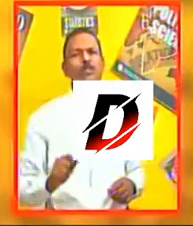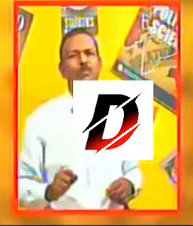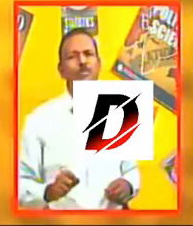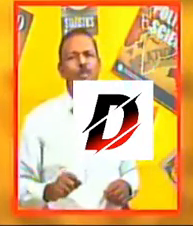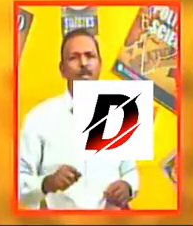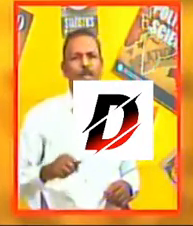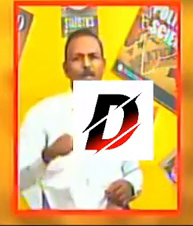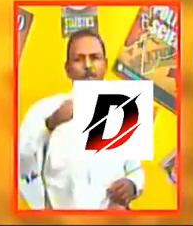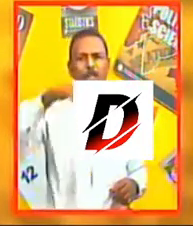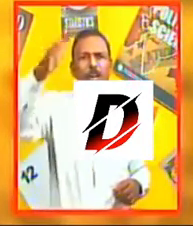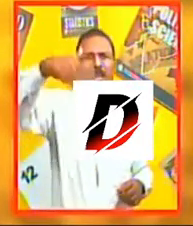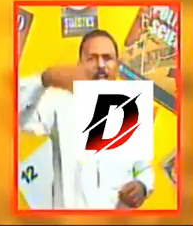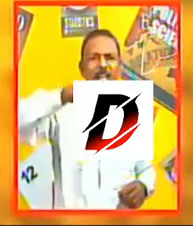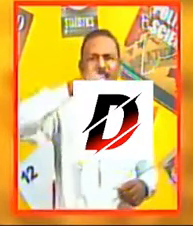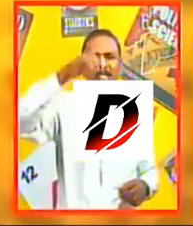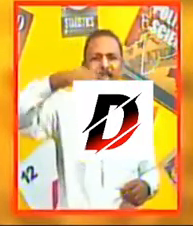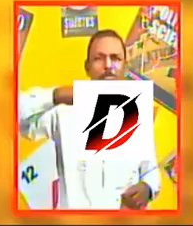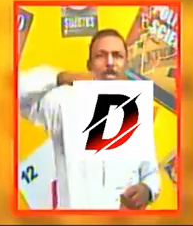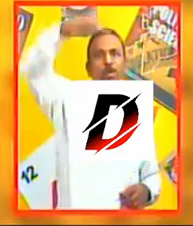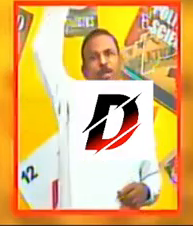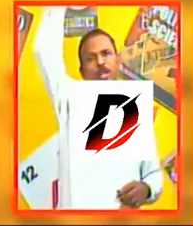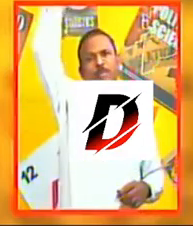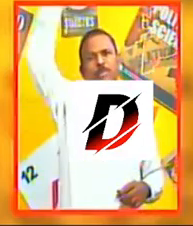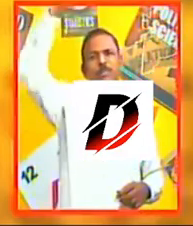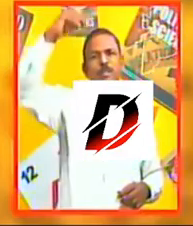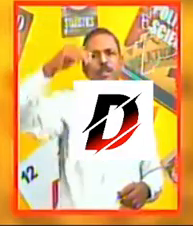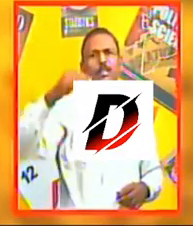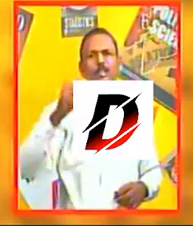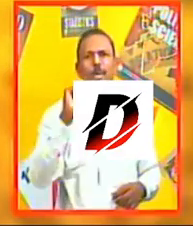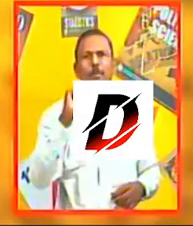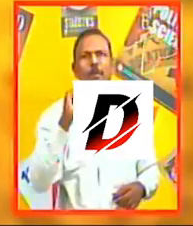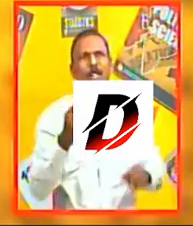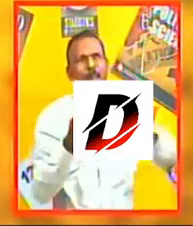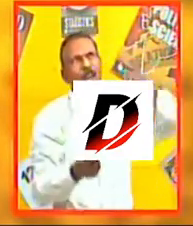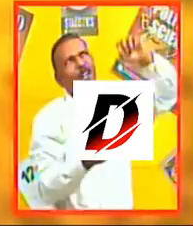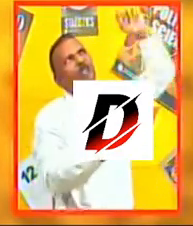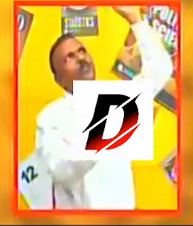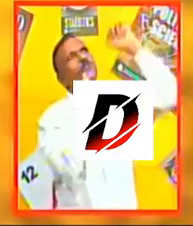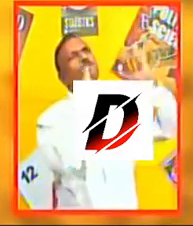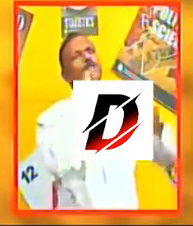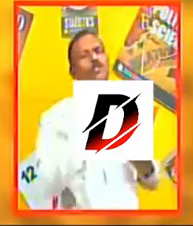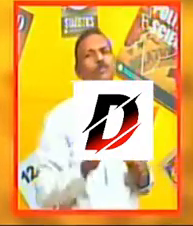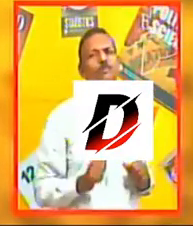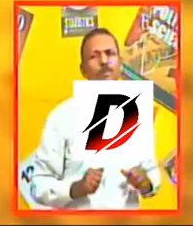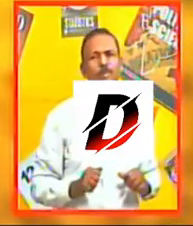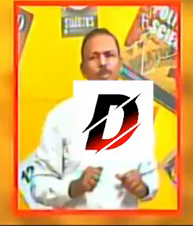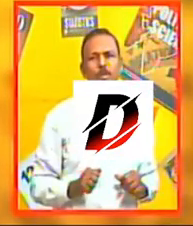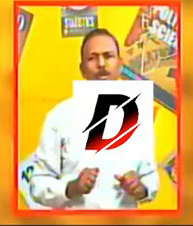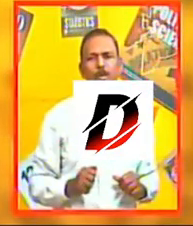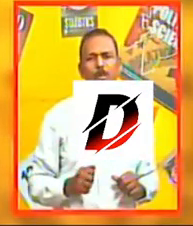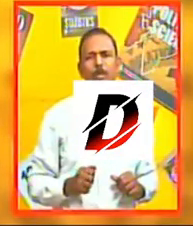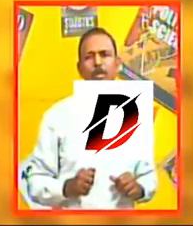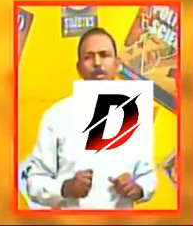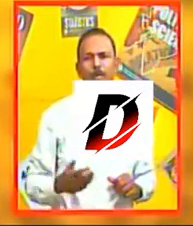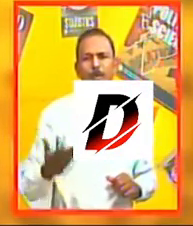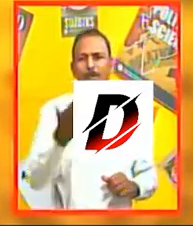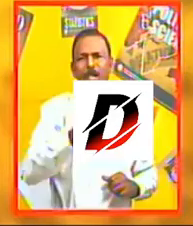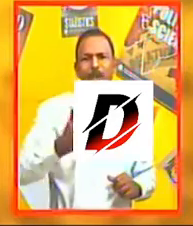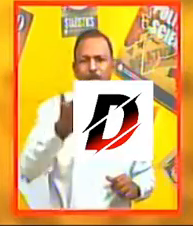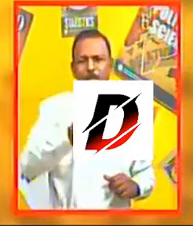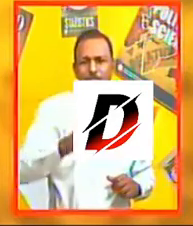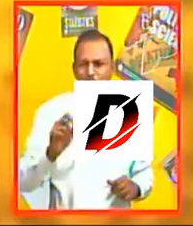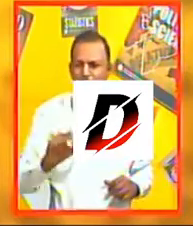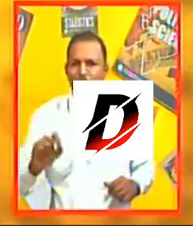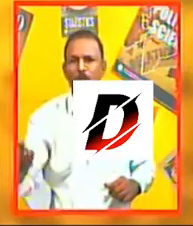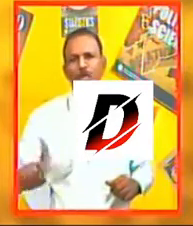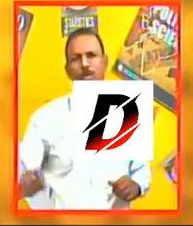கேட்போம். அப்போ இந்த கடல் மட்டத்தில் இருந்து உயரம் அப்படின்றத நம்ம எப்படி குறித்து பழகுவோம்? ஏன்னா முத பாடம் குறிக்கும் பொழுது